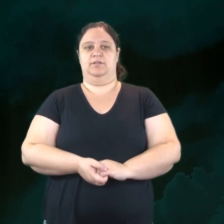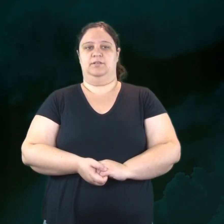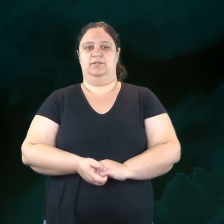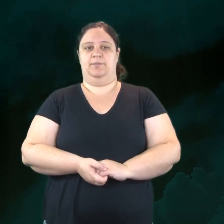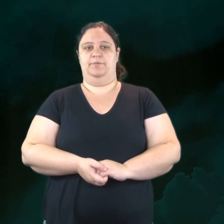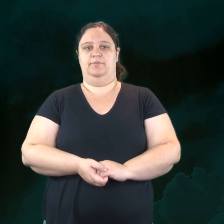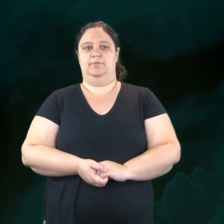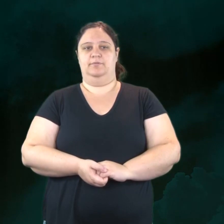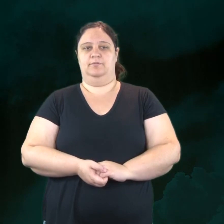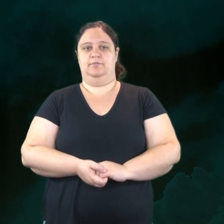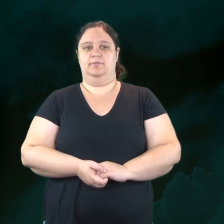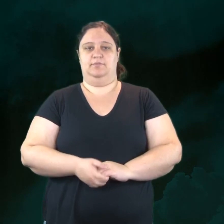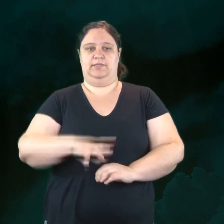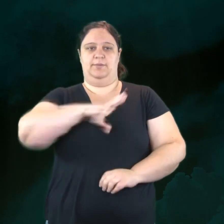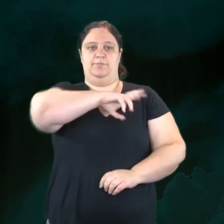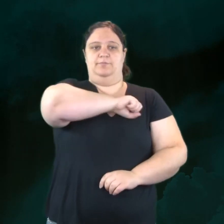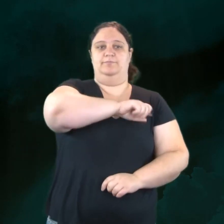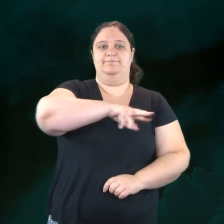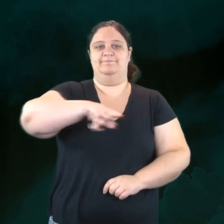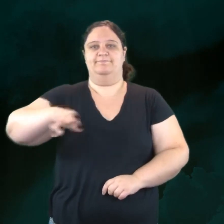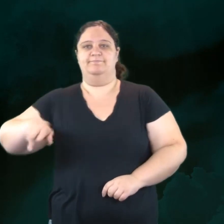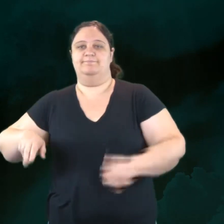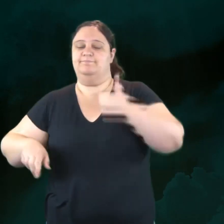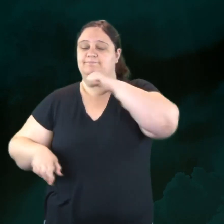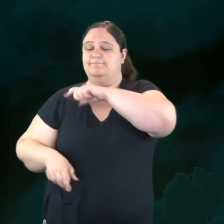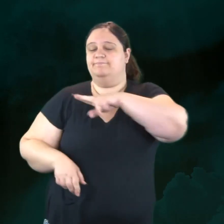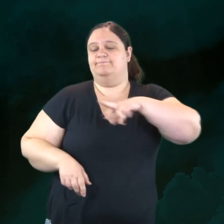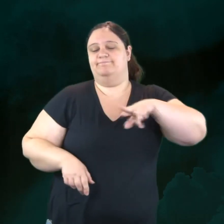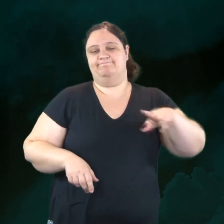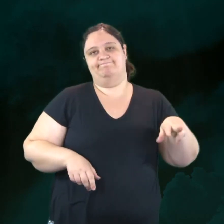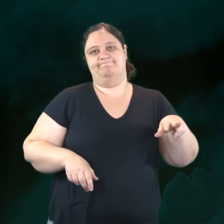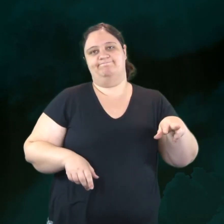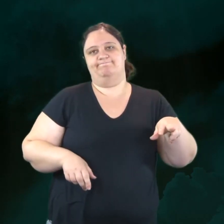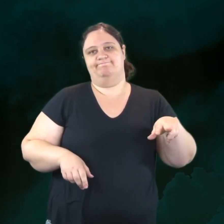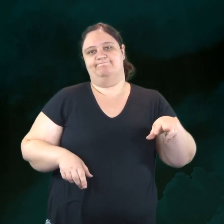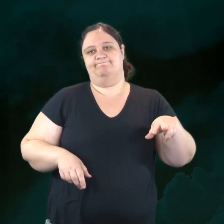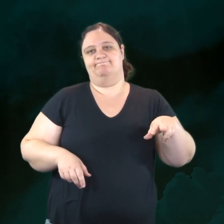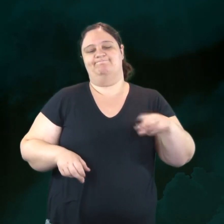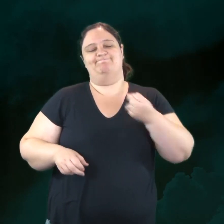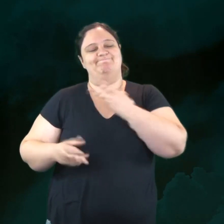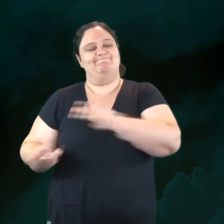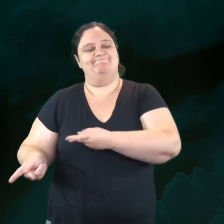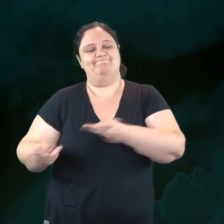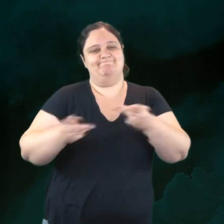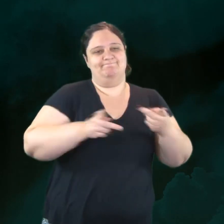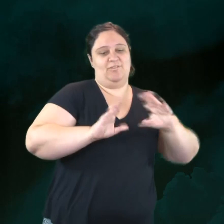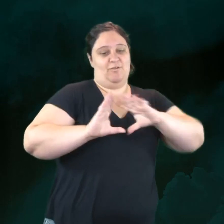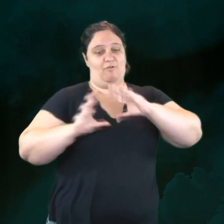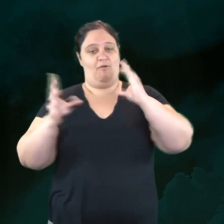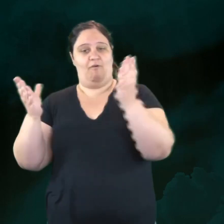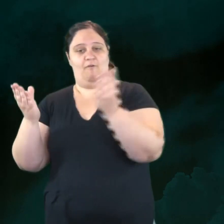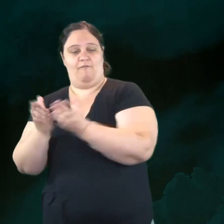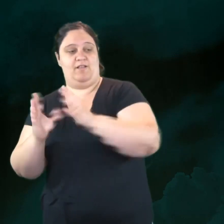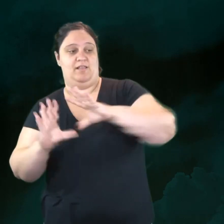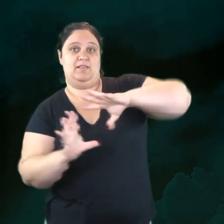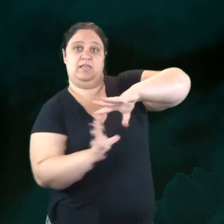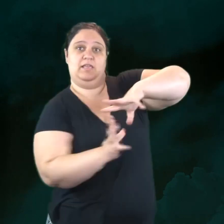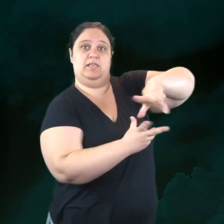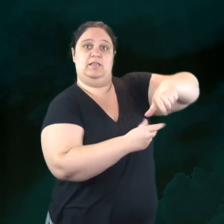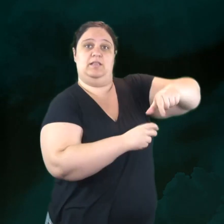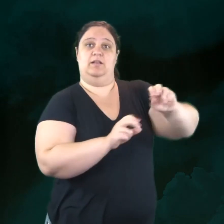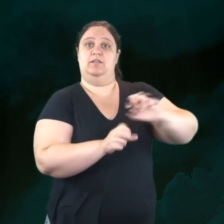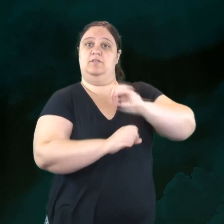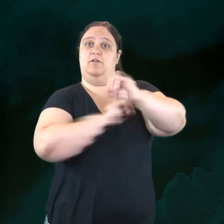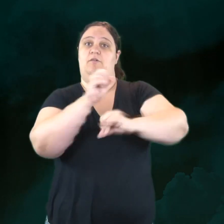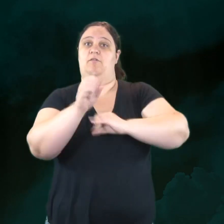Queridos irmãos e irmãs, bem-vindos todos à Conferência Internacional Online ou à